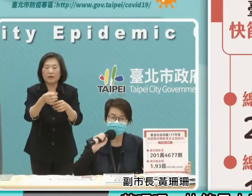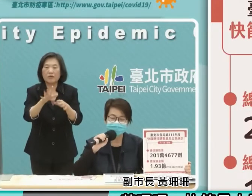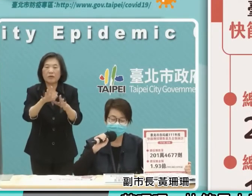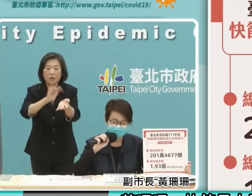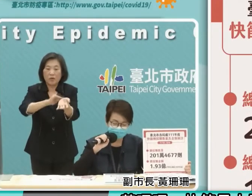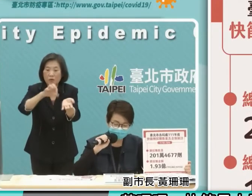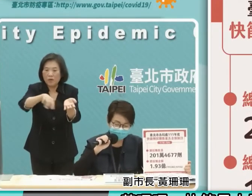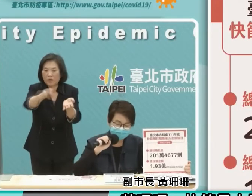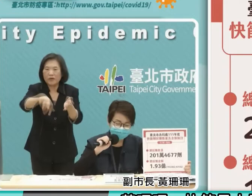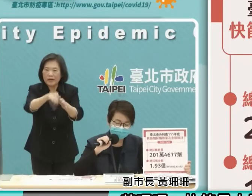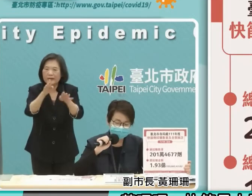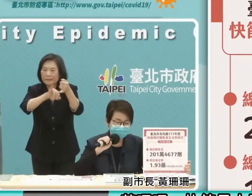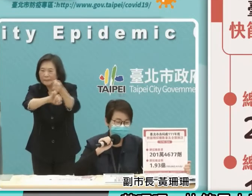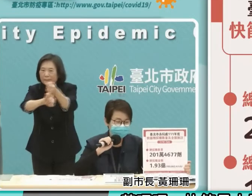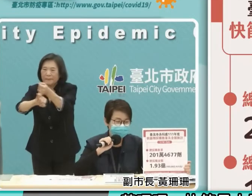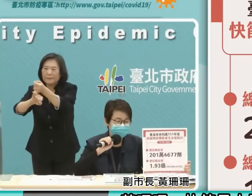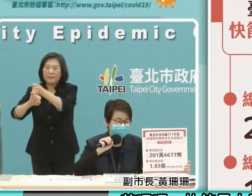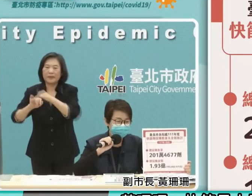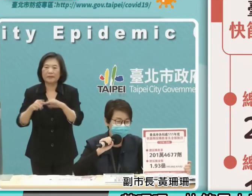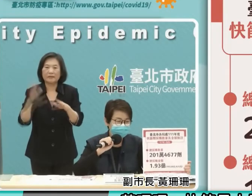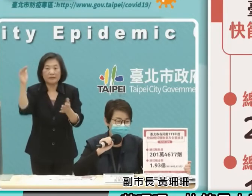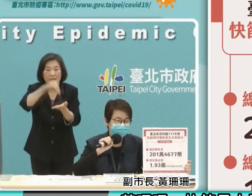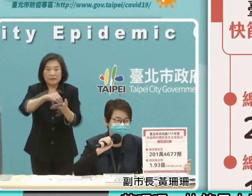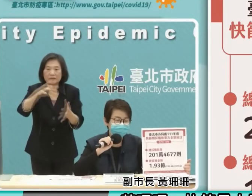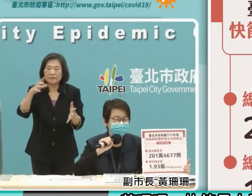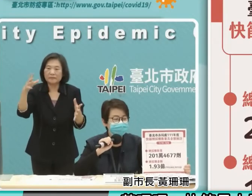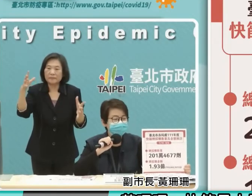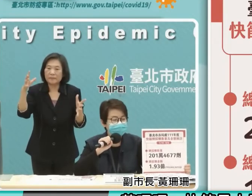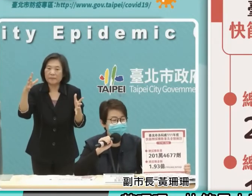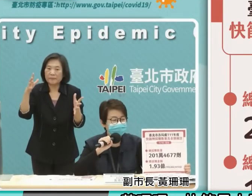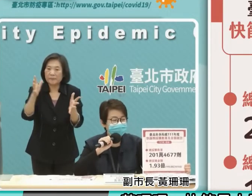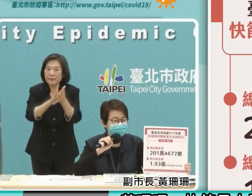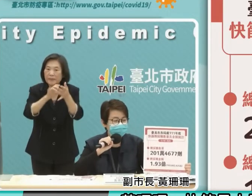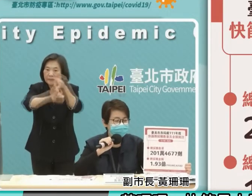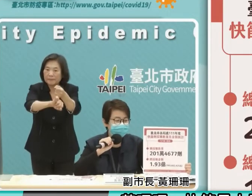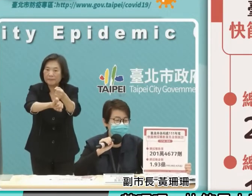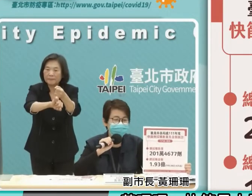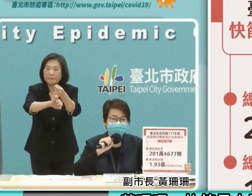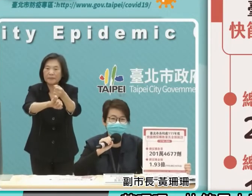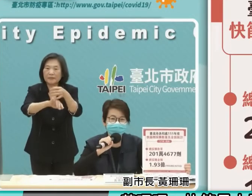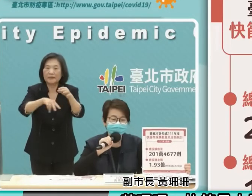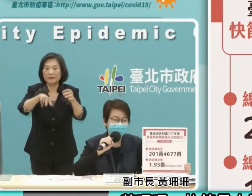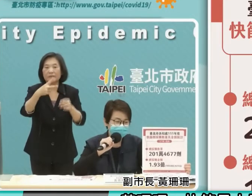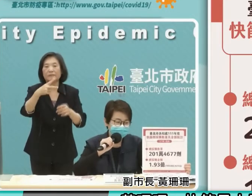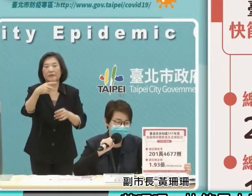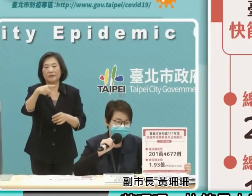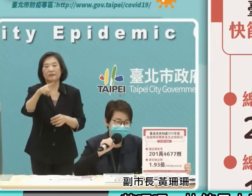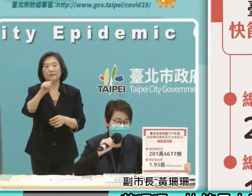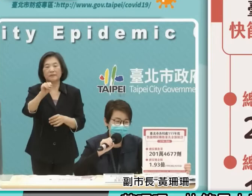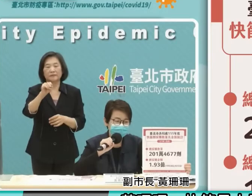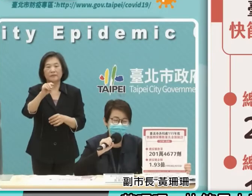1月份就开始有买，那累计到现在总共采购的数量是